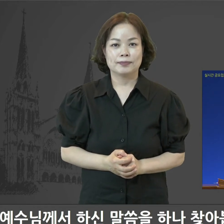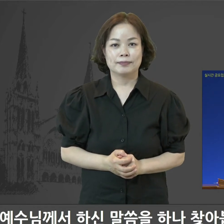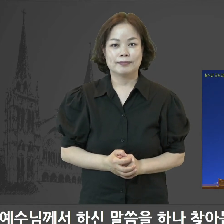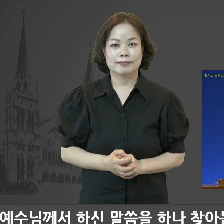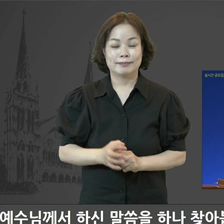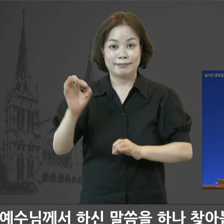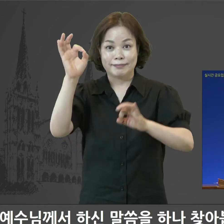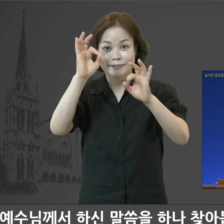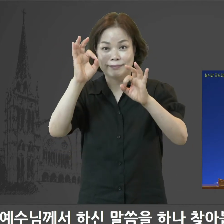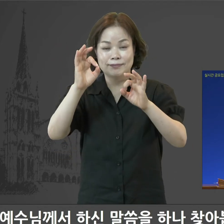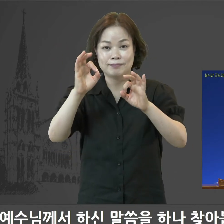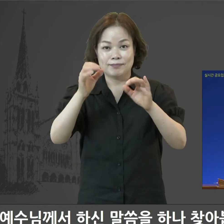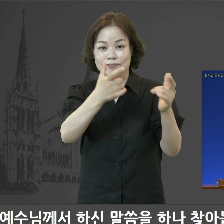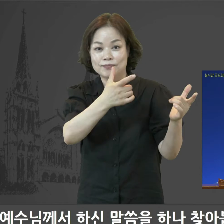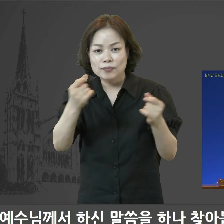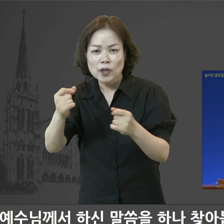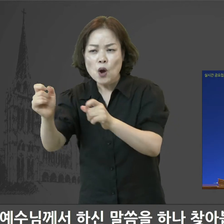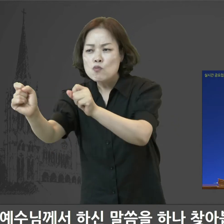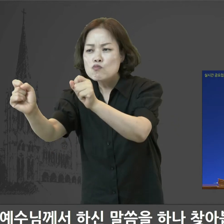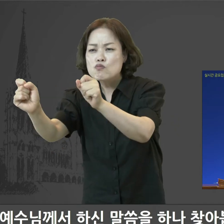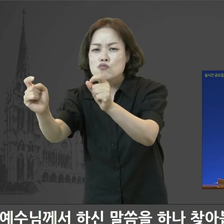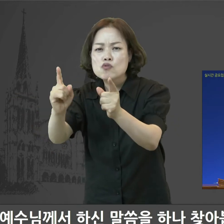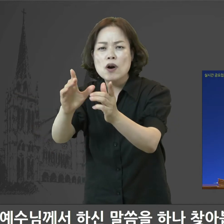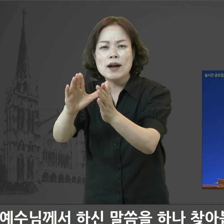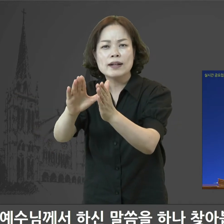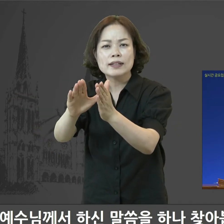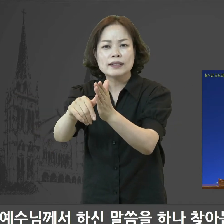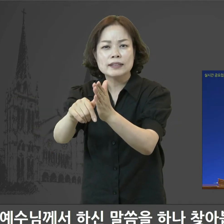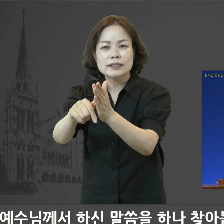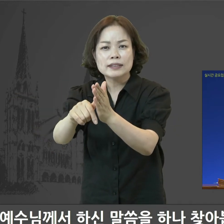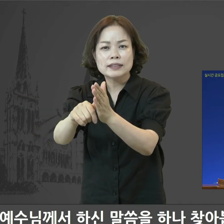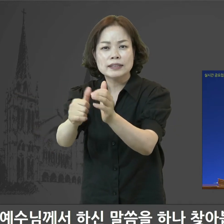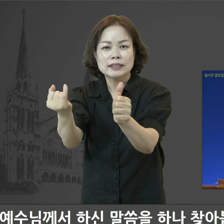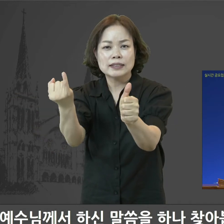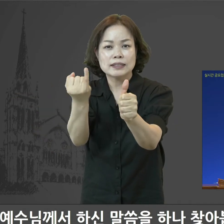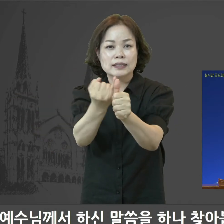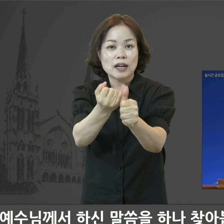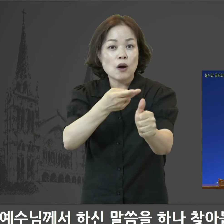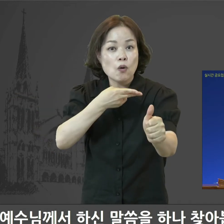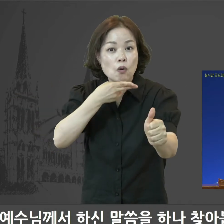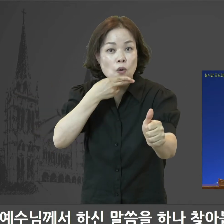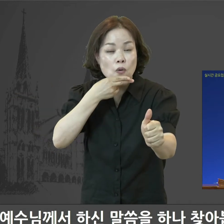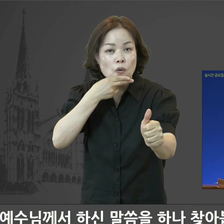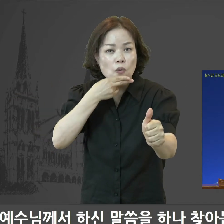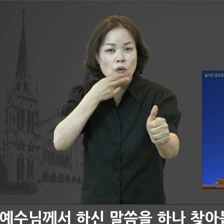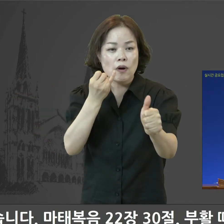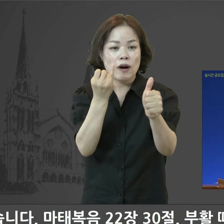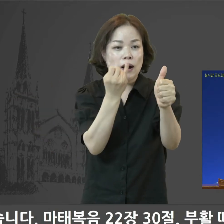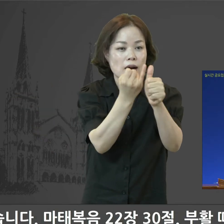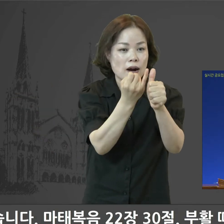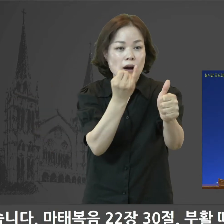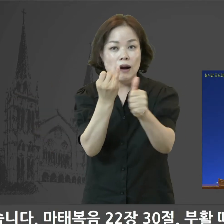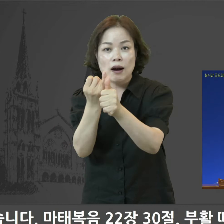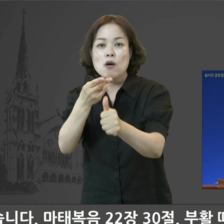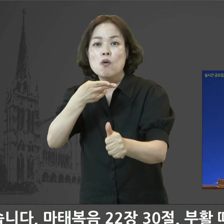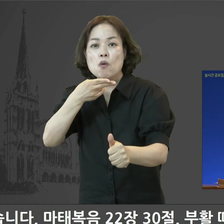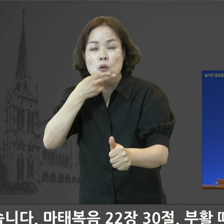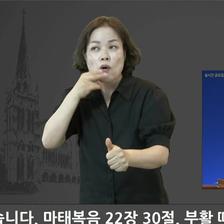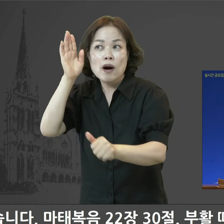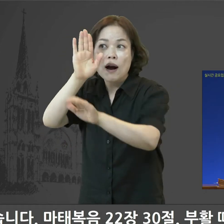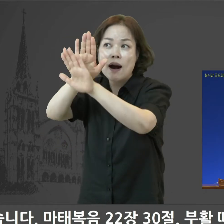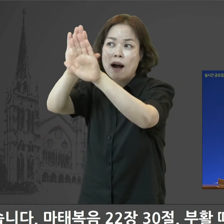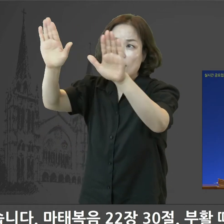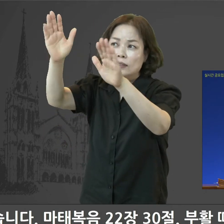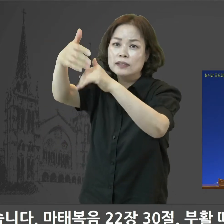찾아서 읽겠습니다. 부활 때에는 장가도 아니가고 시집도 아니가고 하늘에